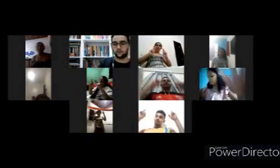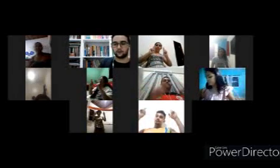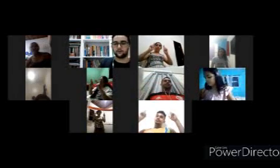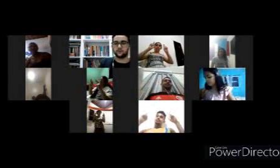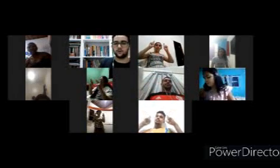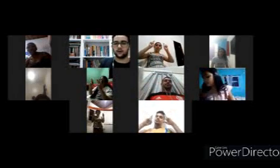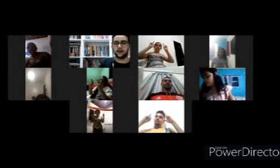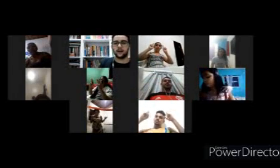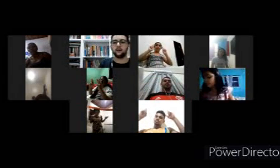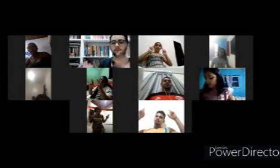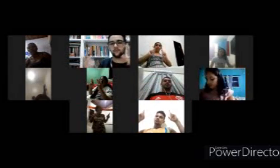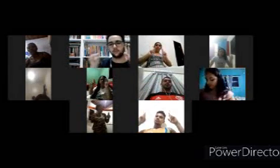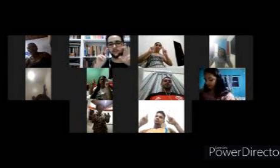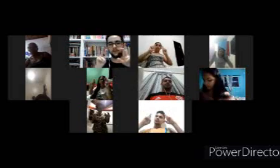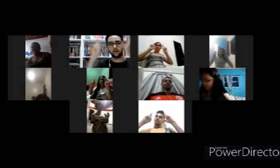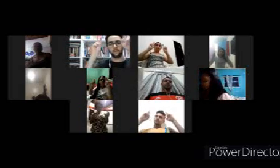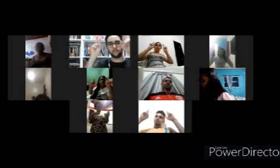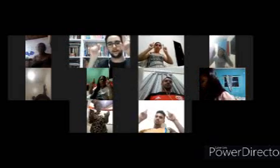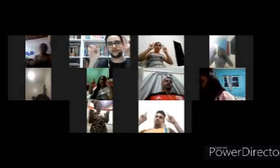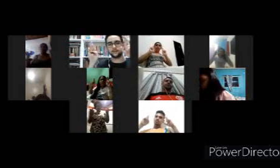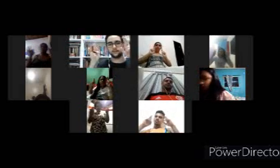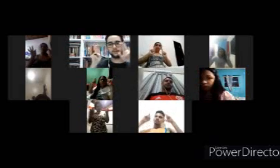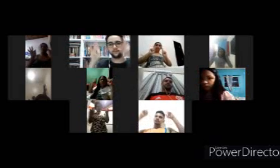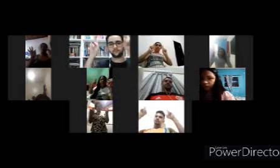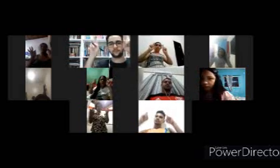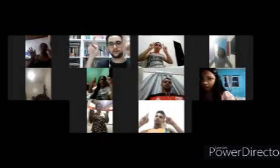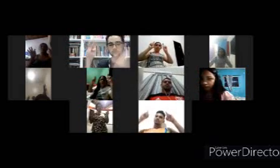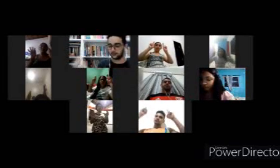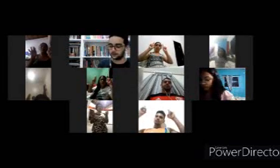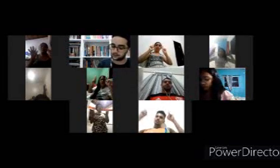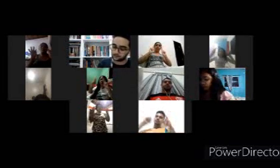Configuração de mão em R. Vai, ó, para cima. Esperança.